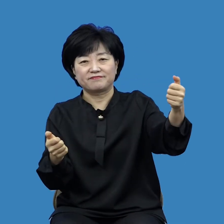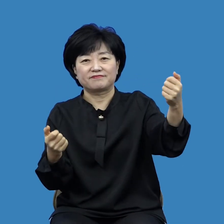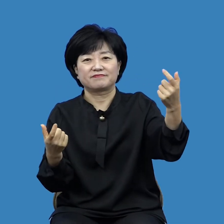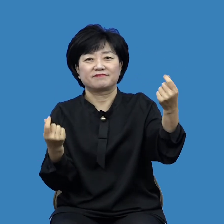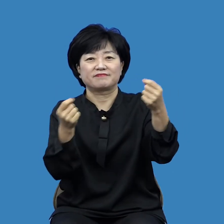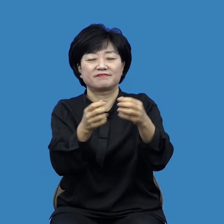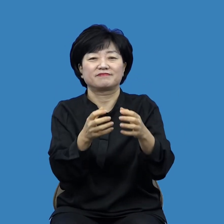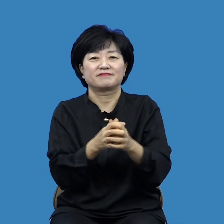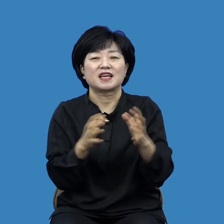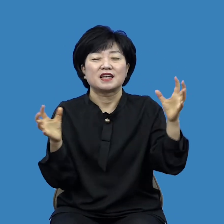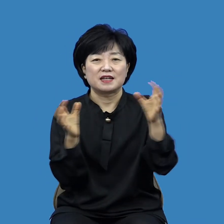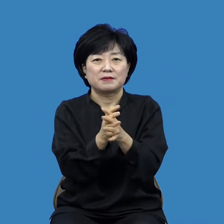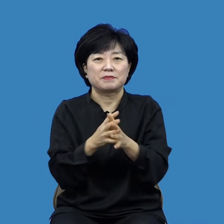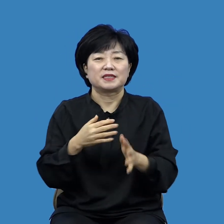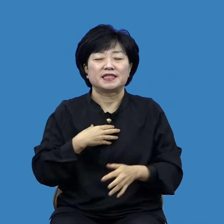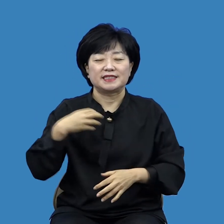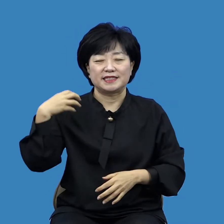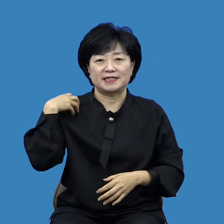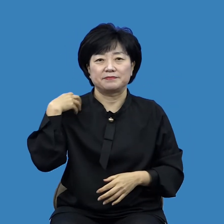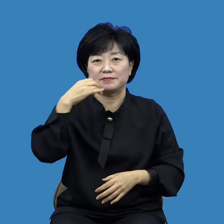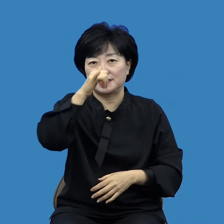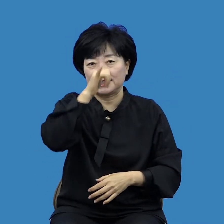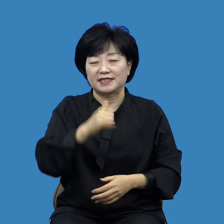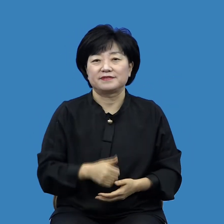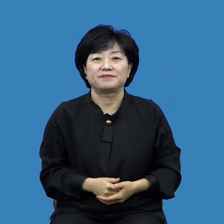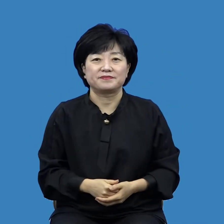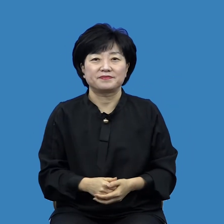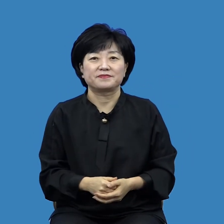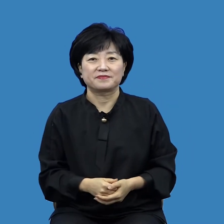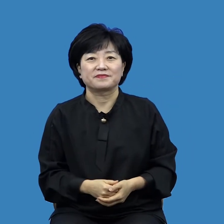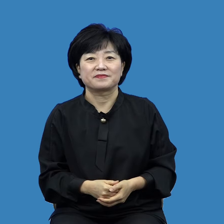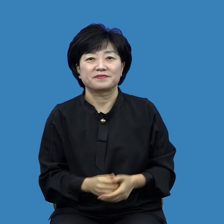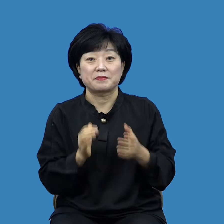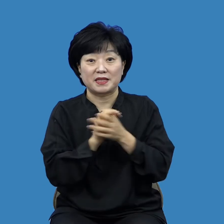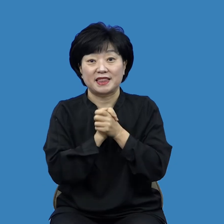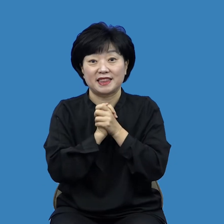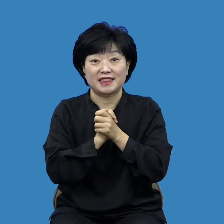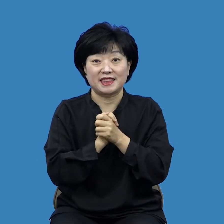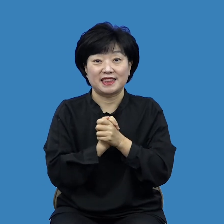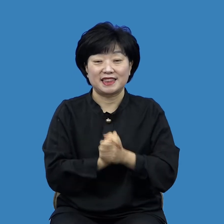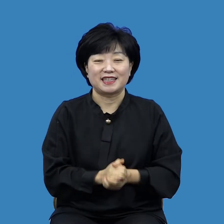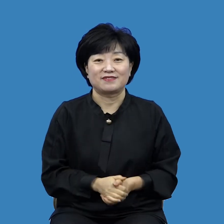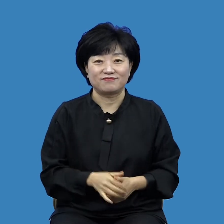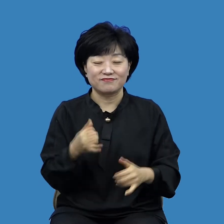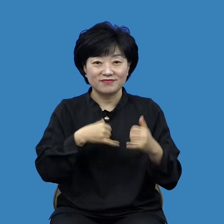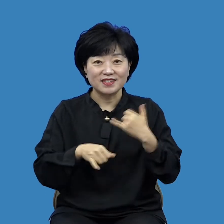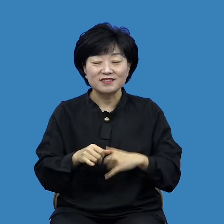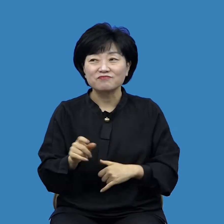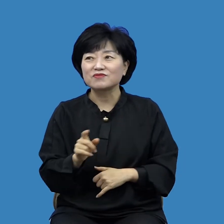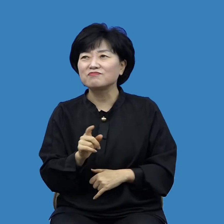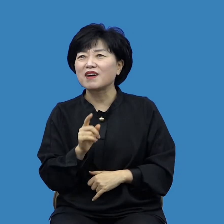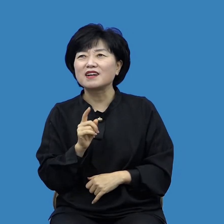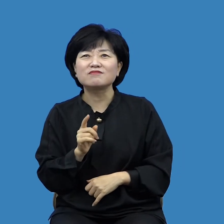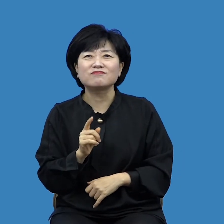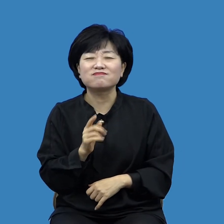가정이 온전해지지 못하는 책임이 너희에게도 있다는 거야. 아멘. 애들은 뭔 얘기인가 하고 있네. 주여.